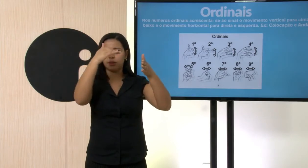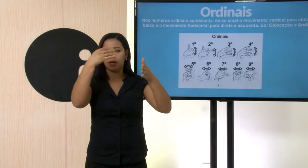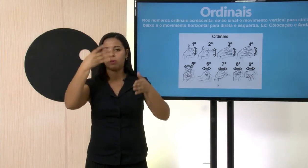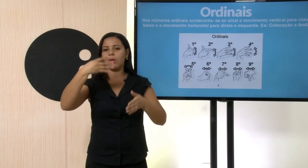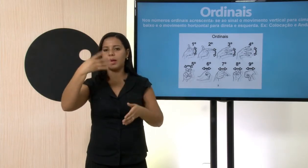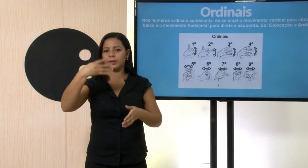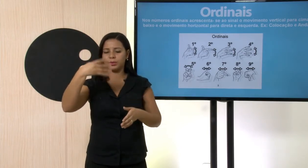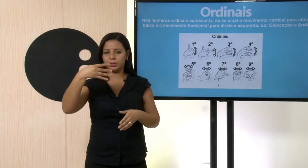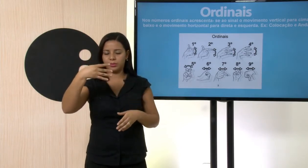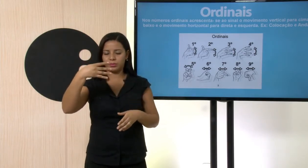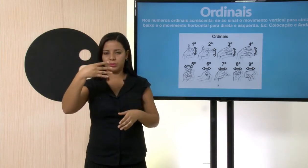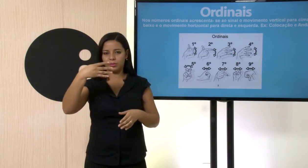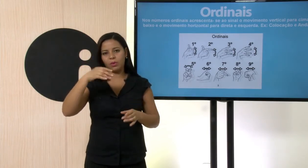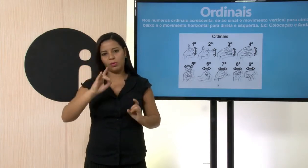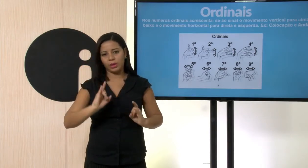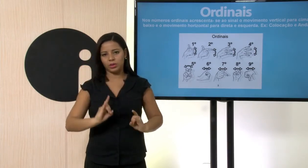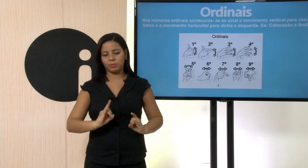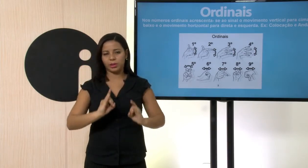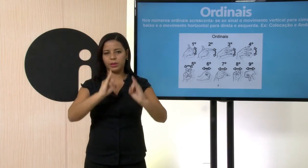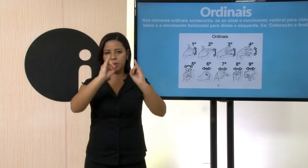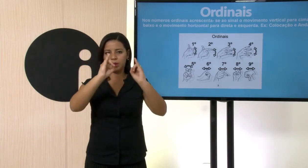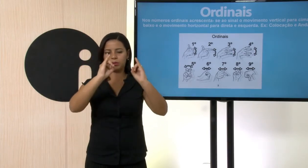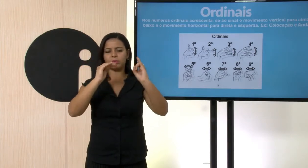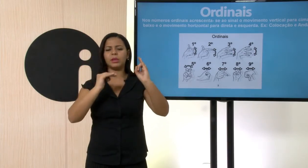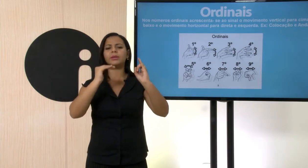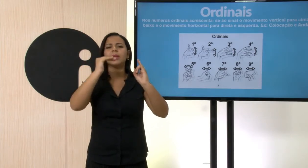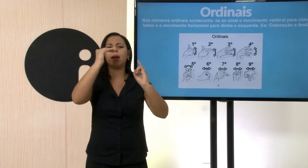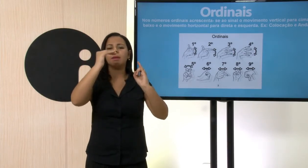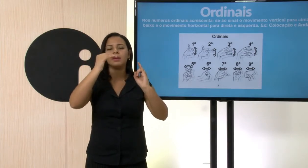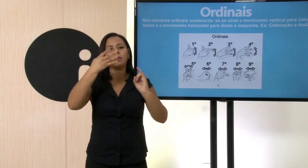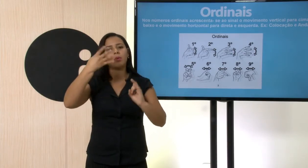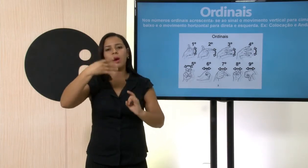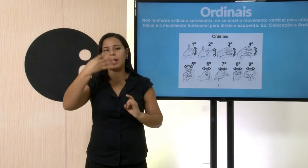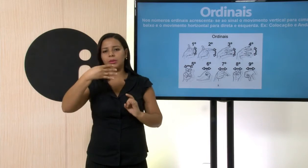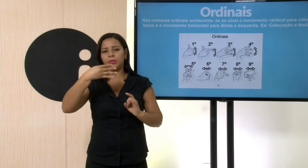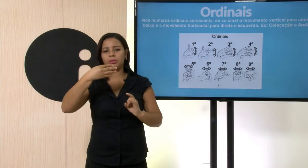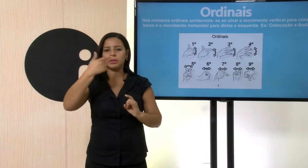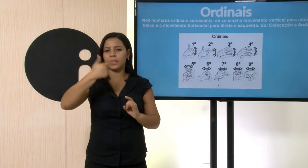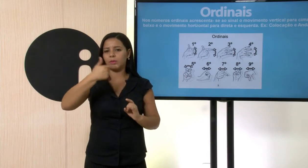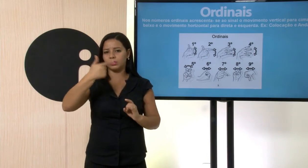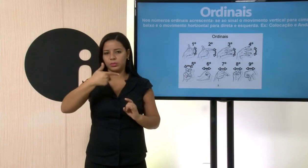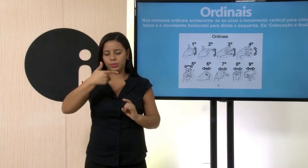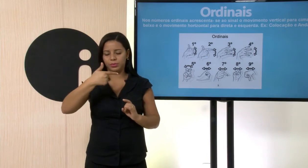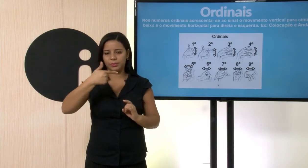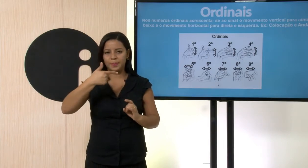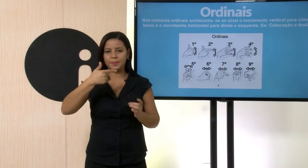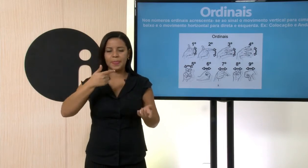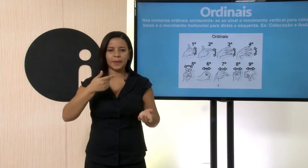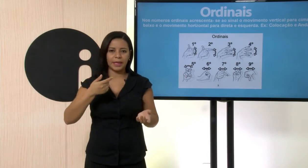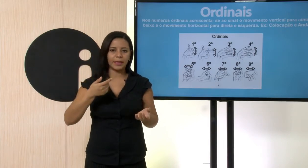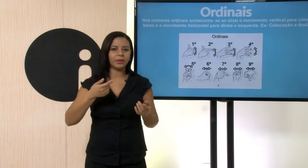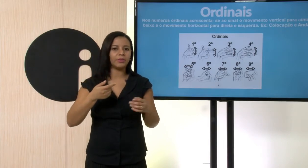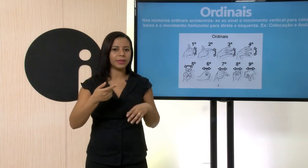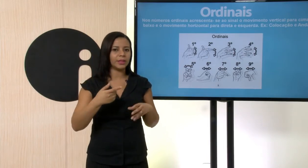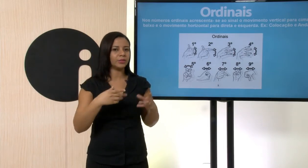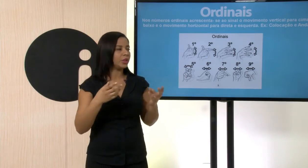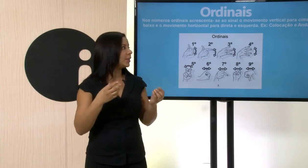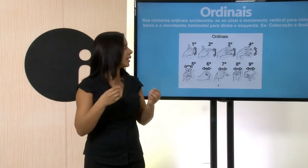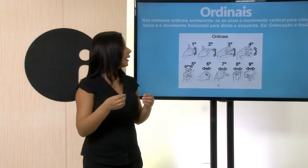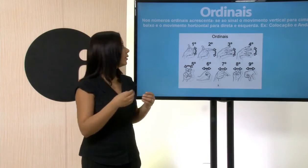andar, quarto. Ou este, apartamento, andar, quarto, segundo. Ok? Então, vai ser utilizado,